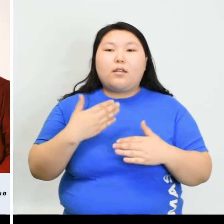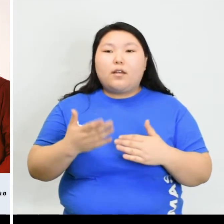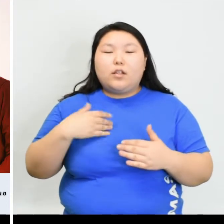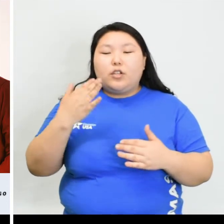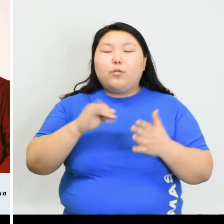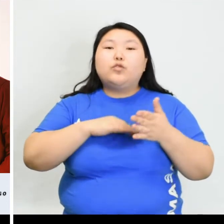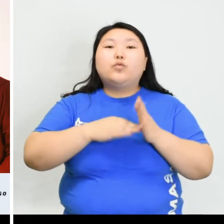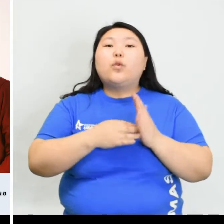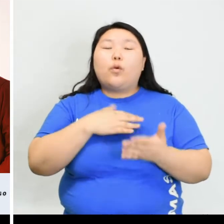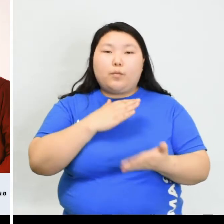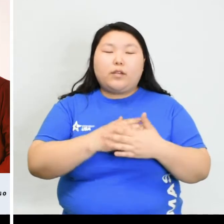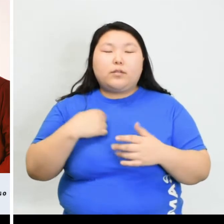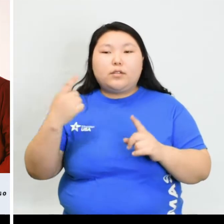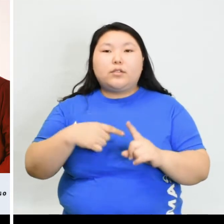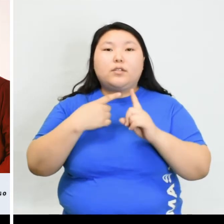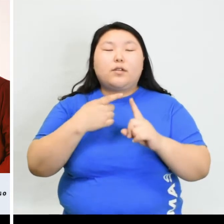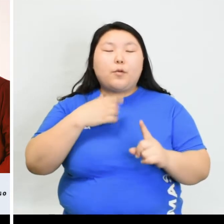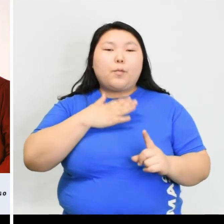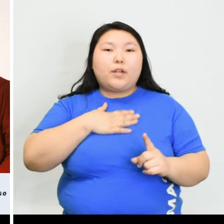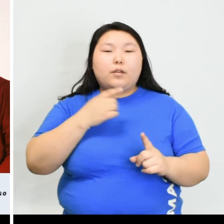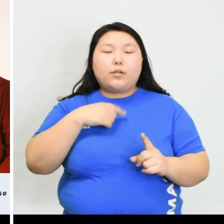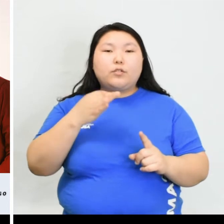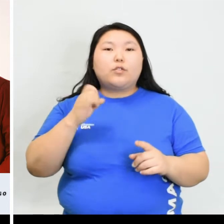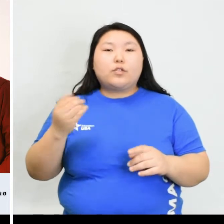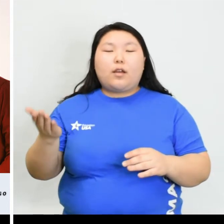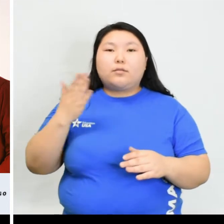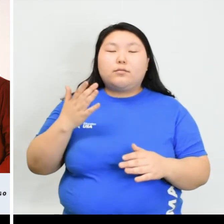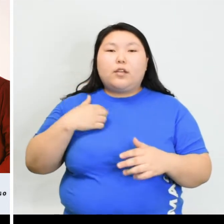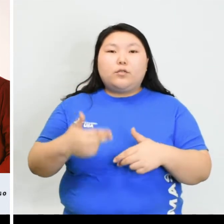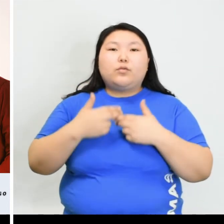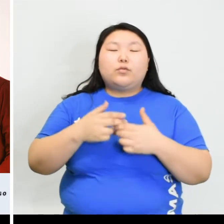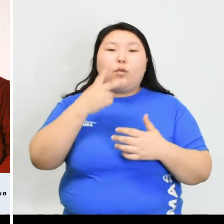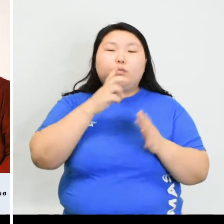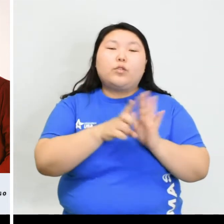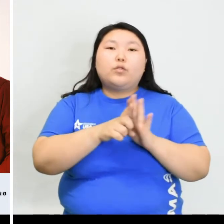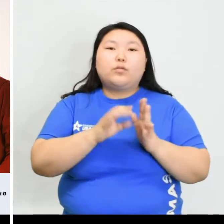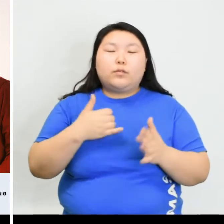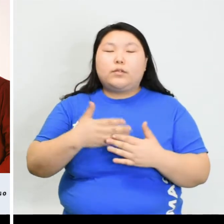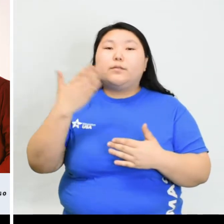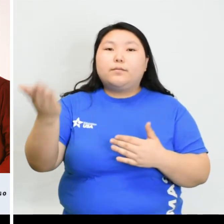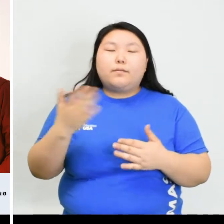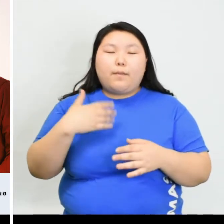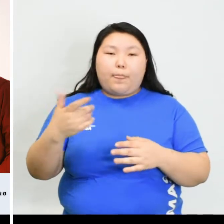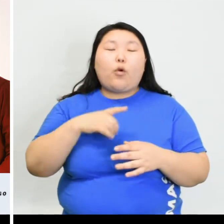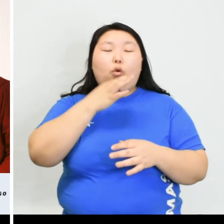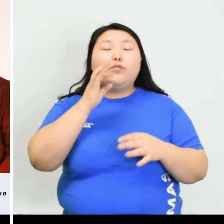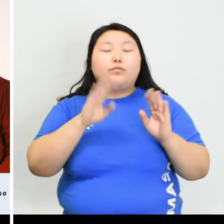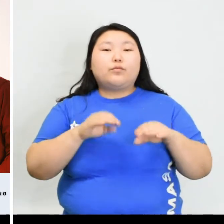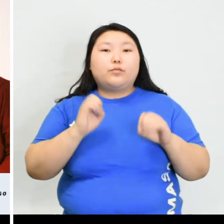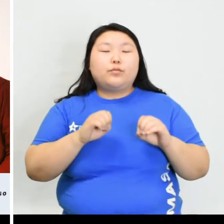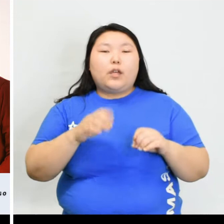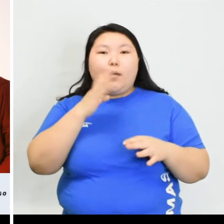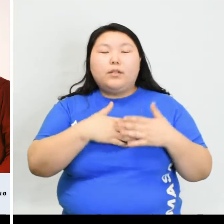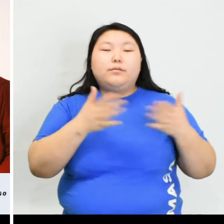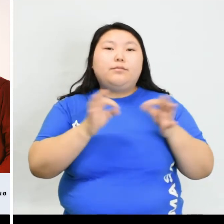ийм төлөвлөгөө байна. Одоо энэ дээр тааруулж манай компанис хөөг санхүүгийн төсөл төсөл зөвлөж чадах уу гэсэн талаар ярих гэж байна. Оо тэгэл